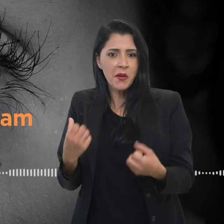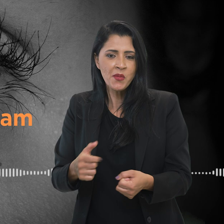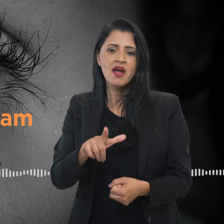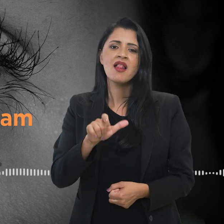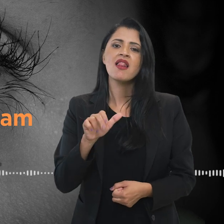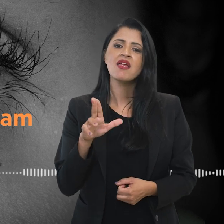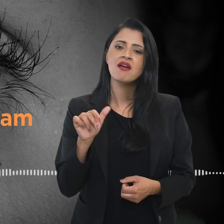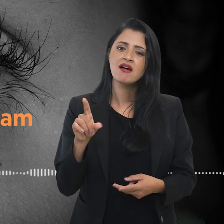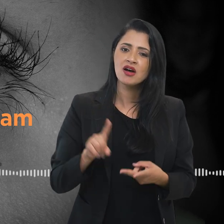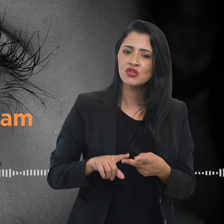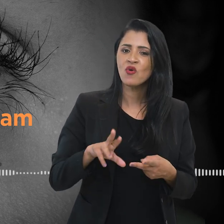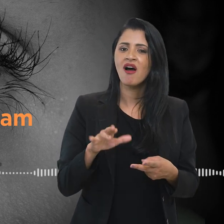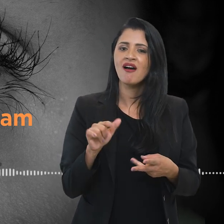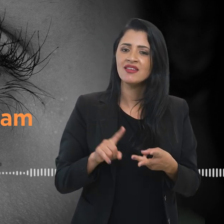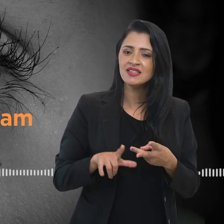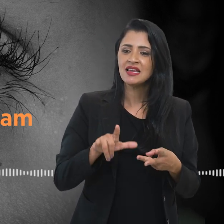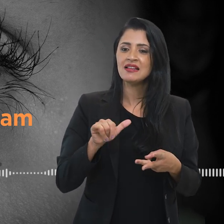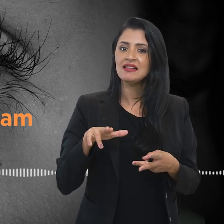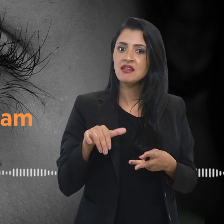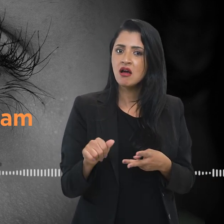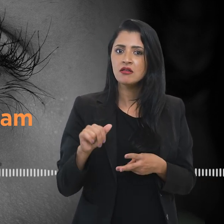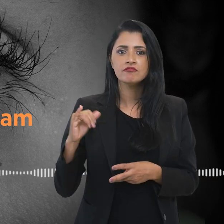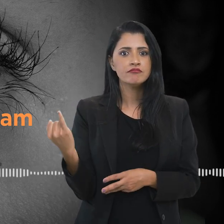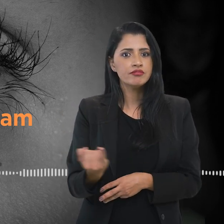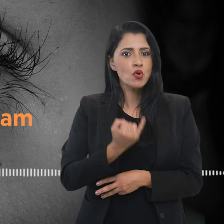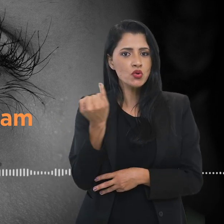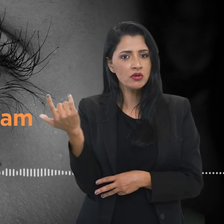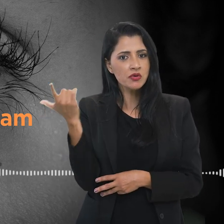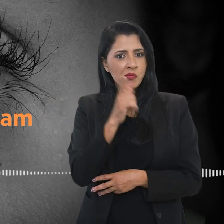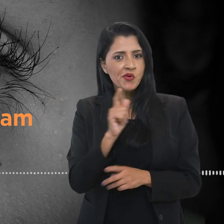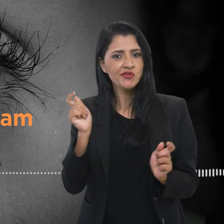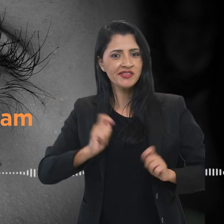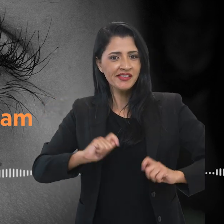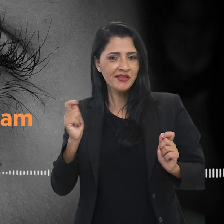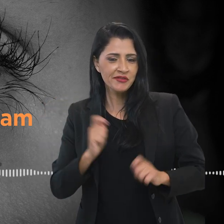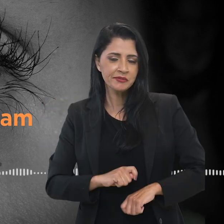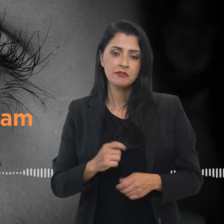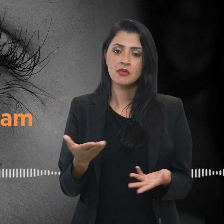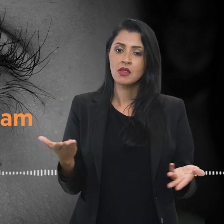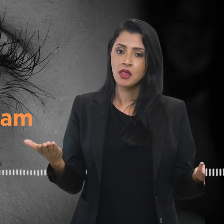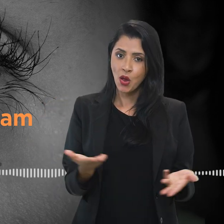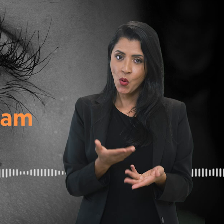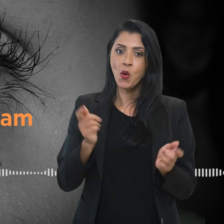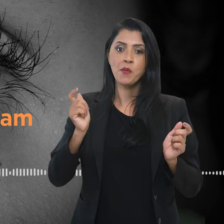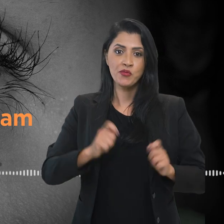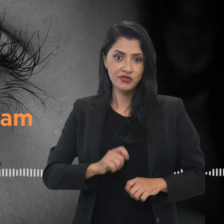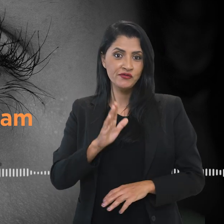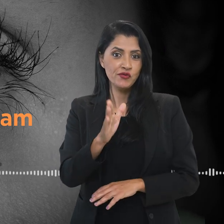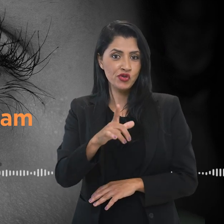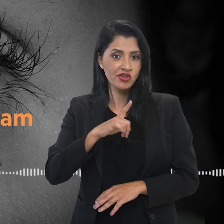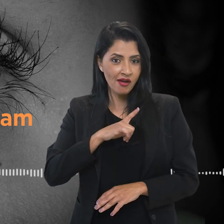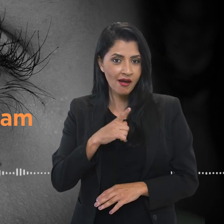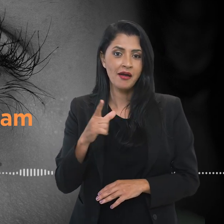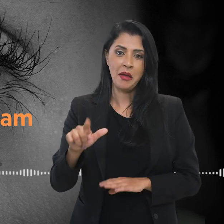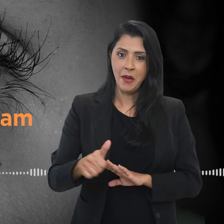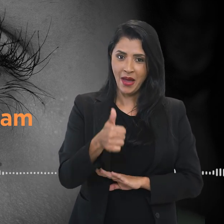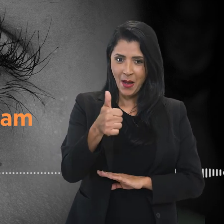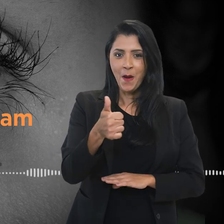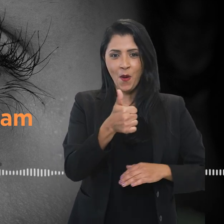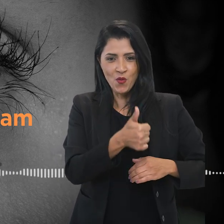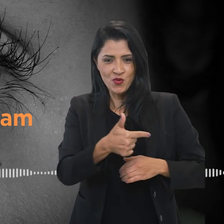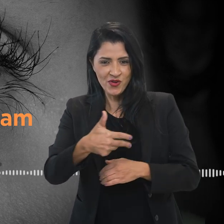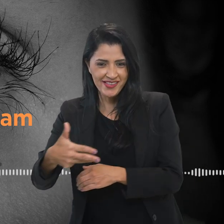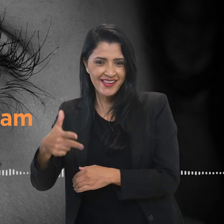Leandro, a Raíssa, a Liliane, foram fundamentais para que isso acontecesse. E agora já é possível, né, nos